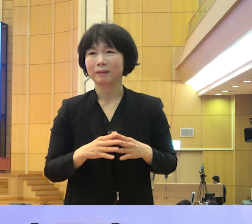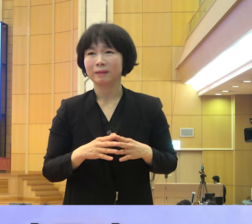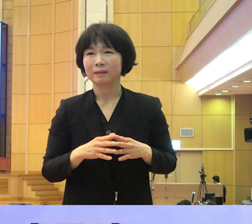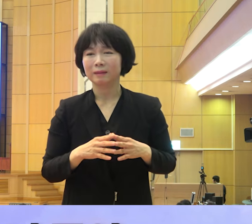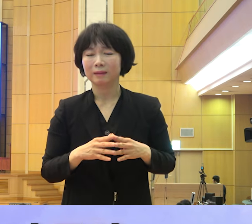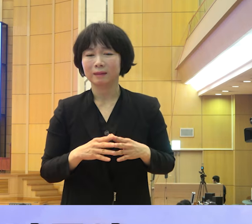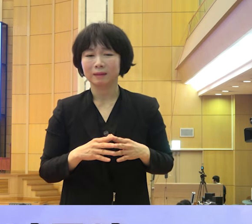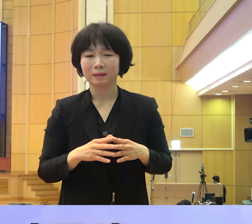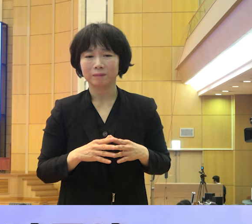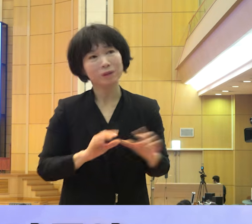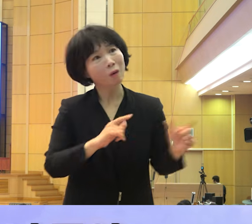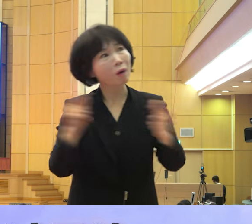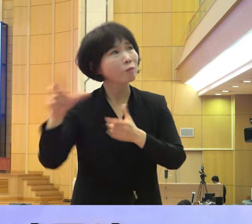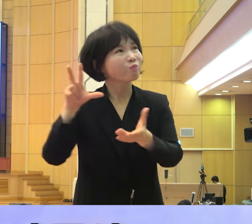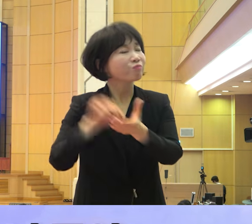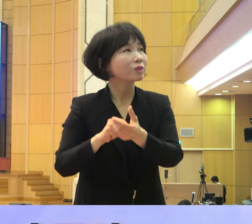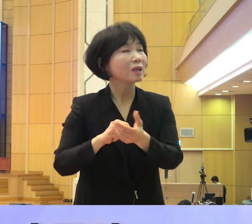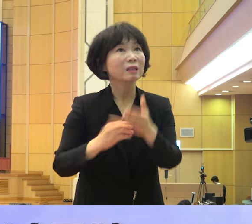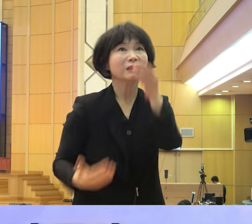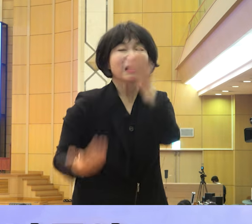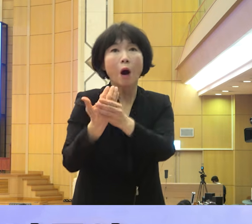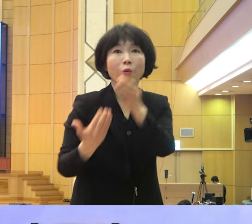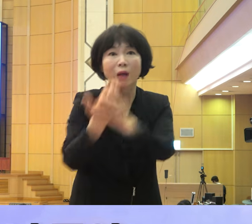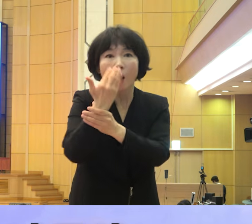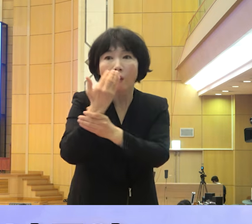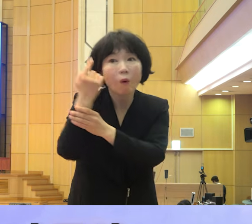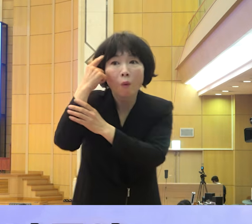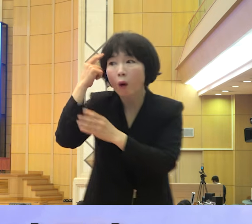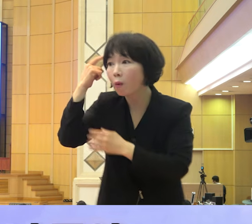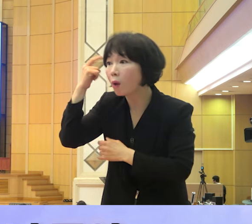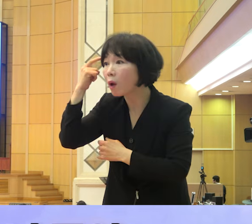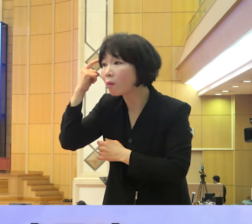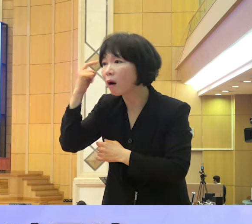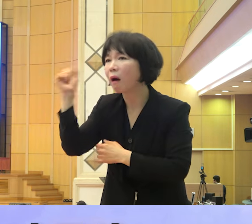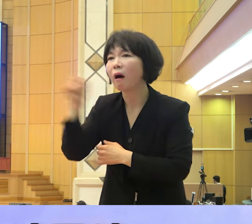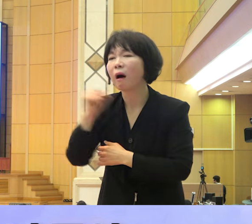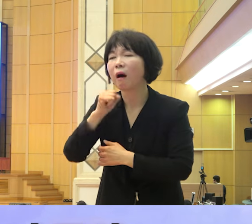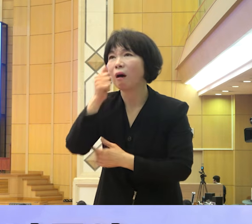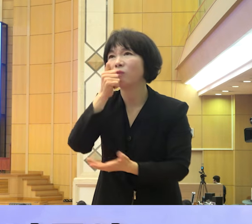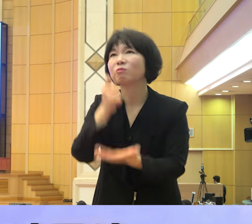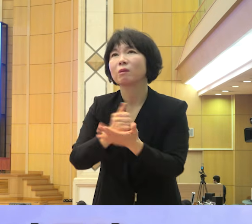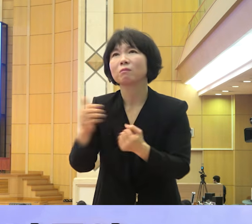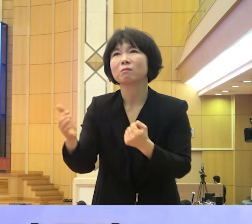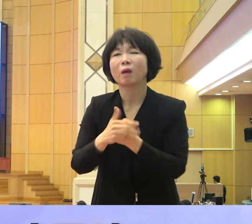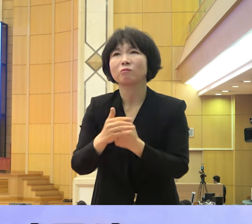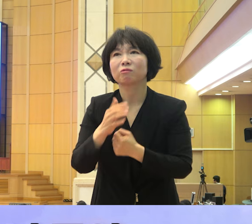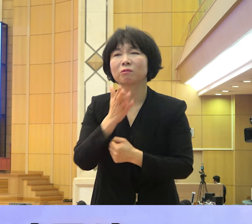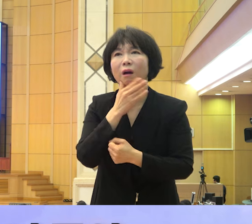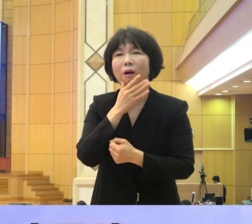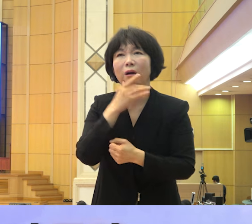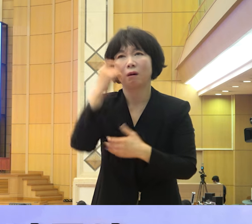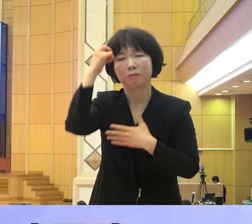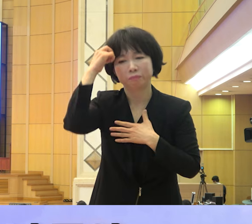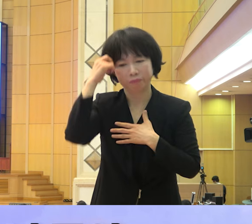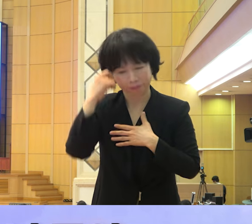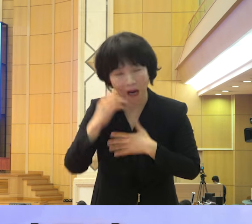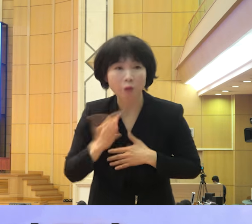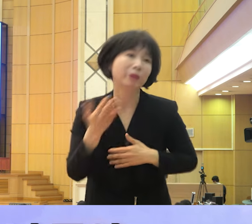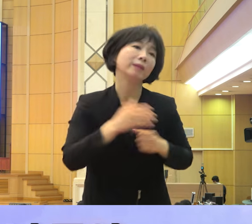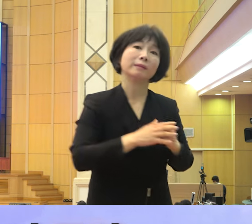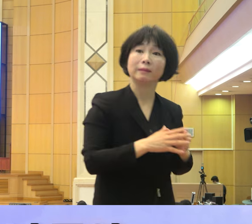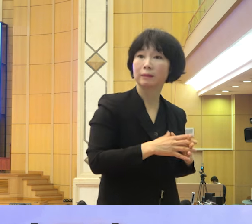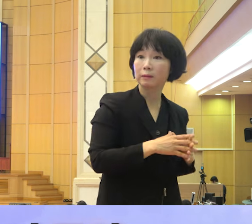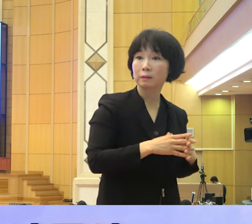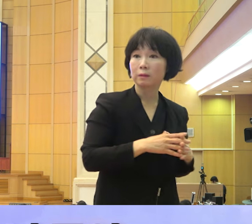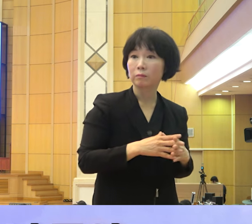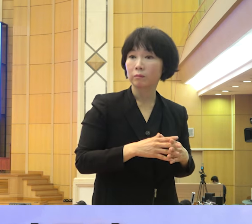정도의 그런 일들이 생기는 것들도 다 그런 일들이 생기지 않는다 이 말이에요. 어떤 사람은 뭐라고 하는지